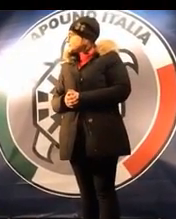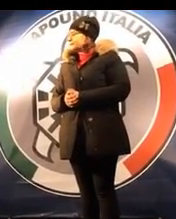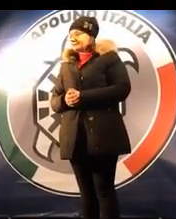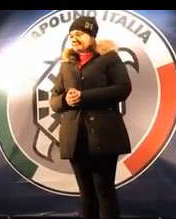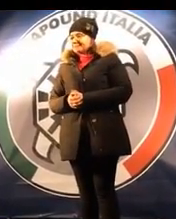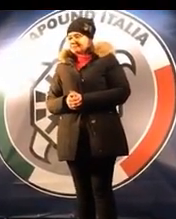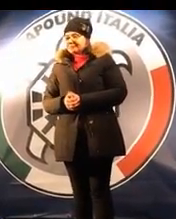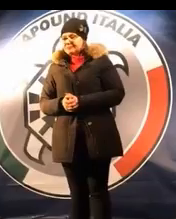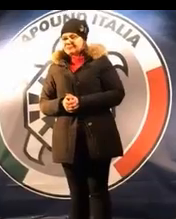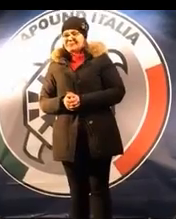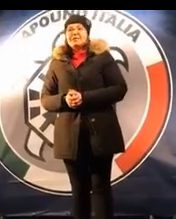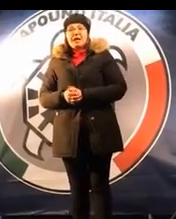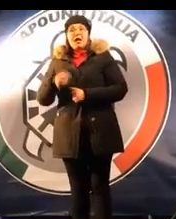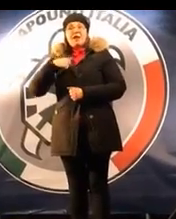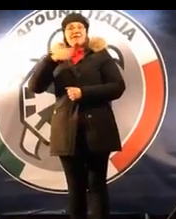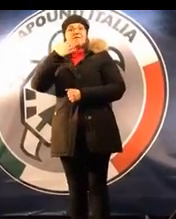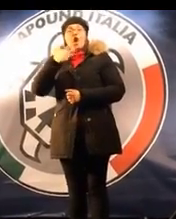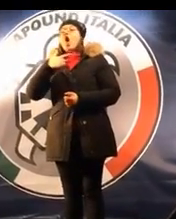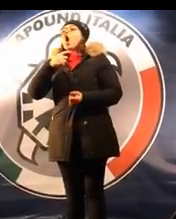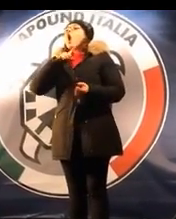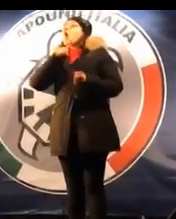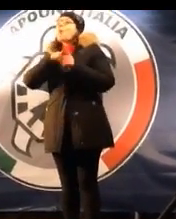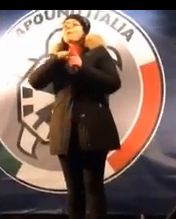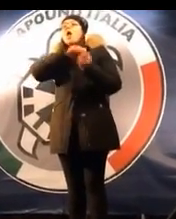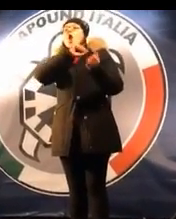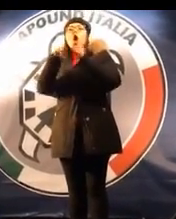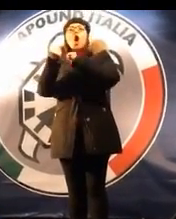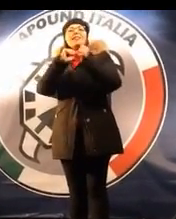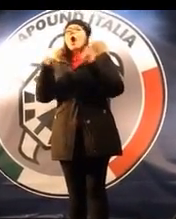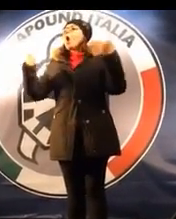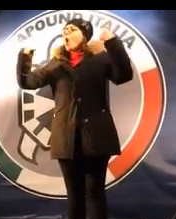E quindi un'opposizione dura, inflessibile,